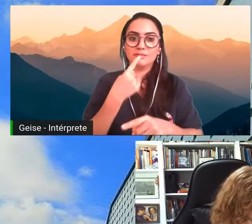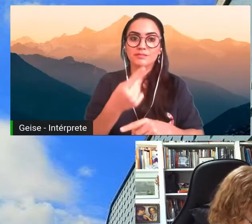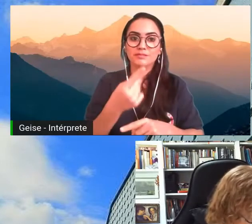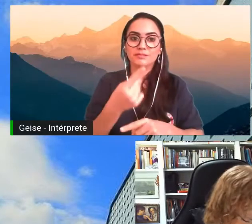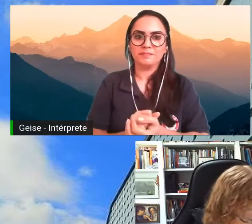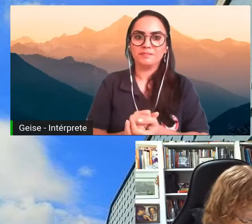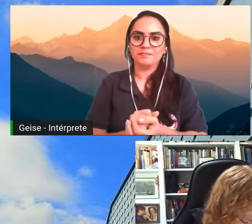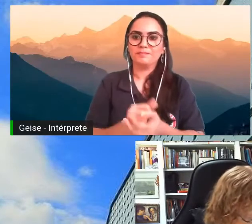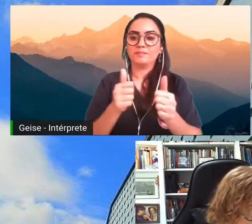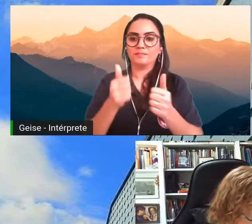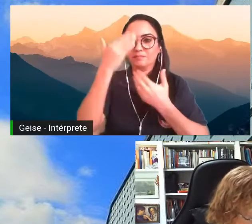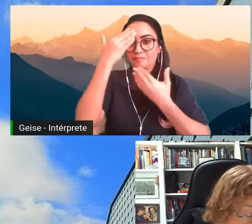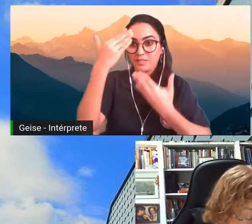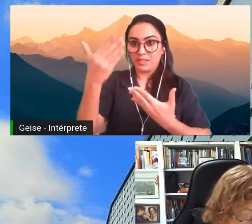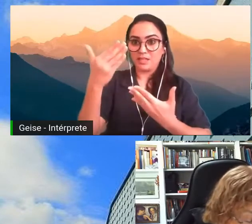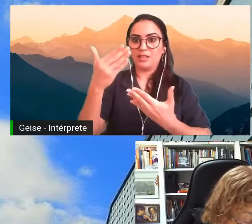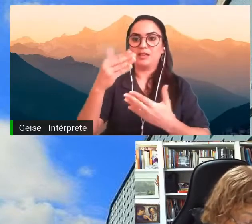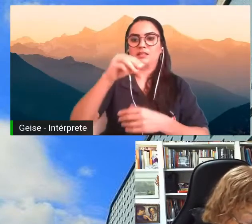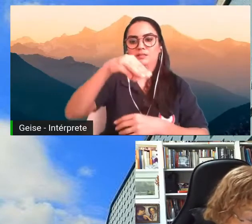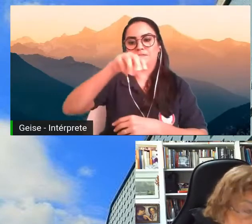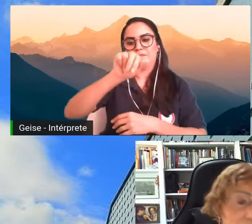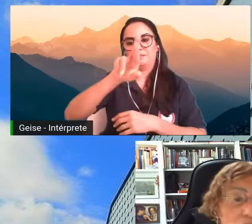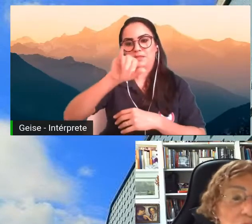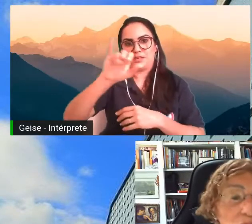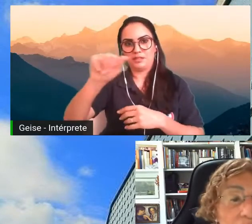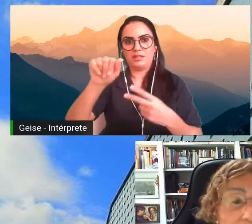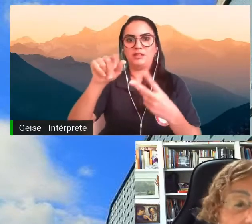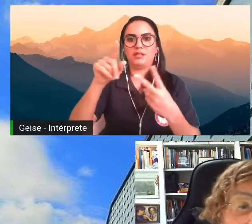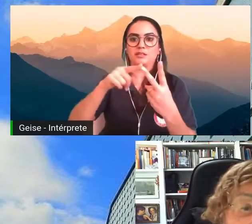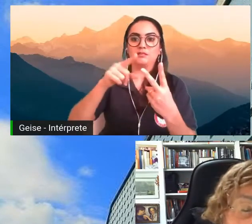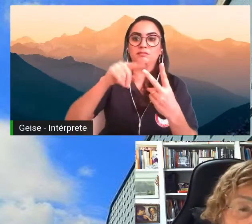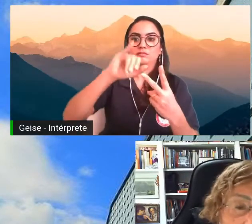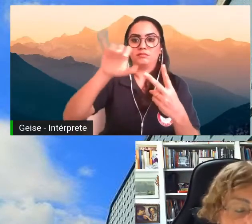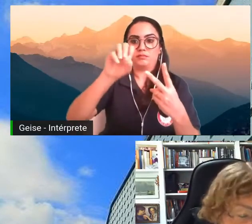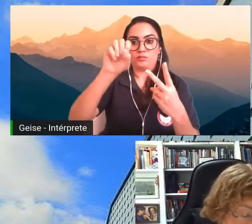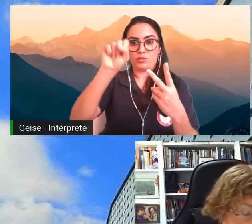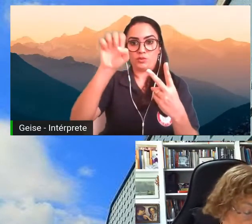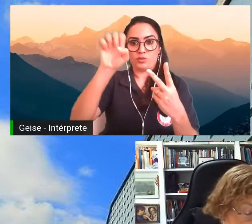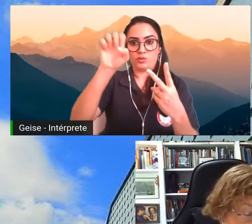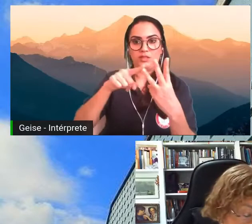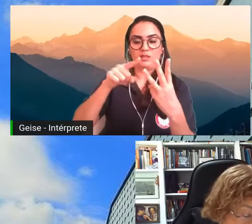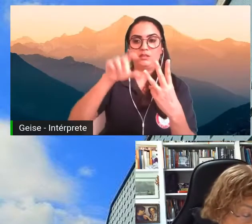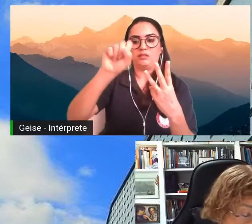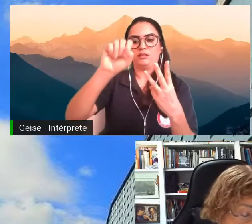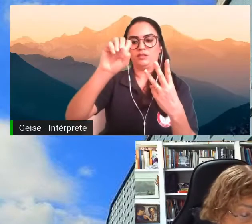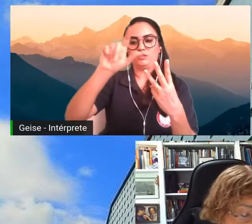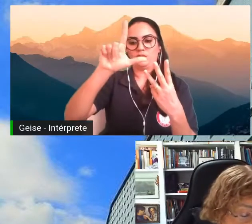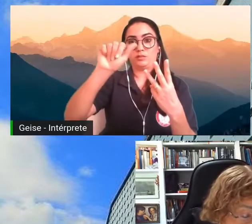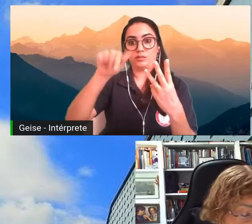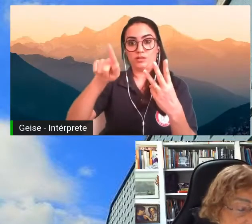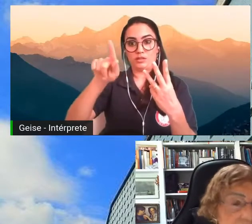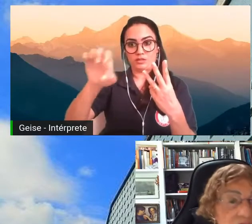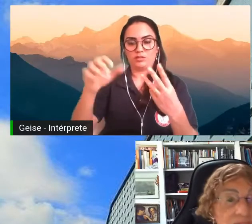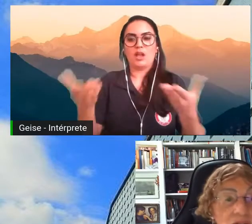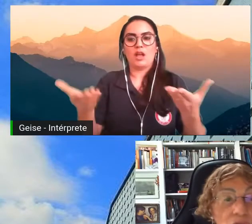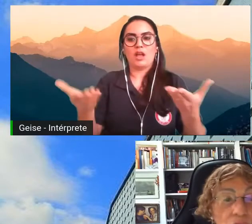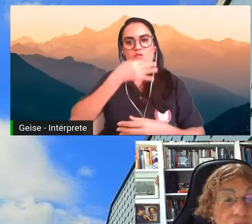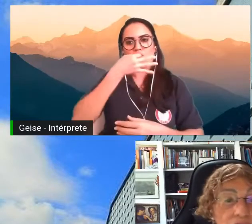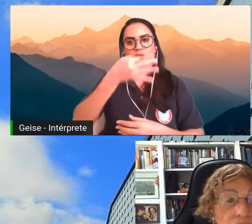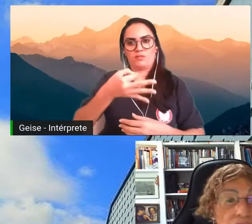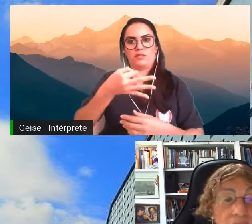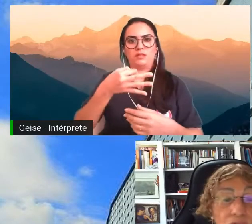o José Luiz e a Solange. Eu vou fazer alguns comentários sobre suas questões, né? O desenvolvimento